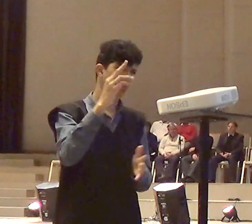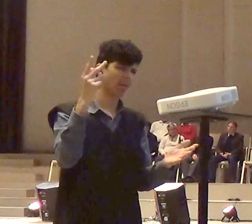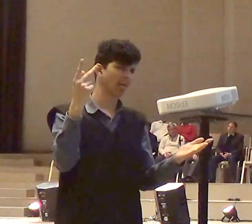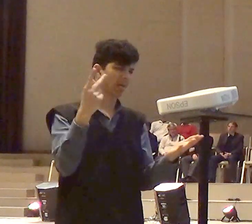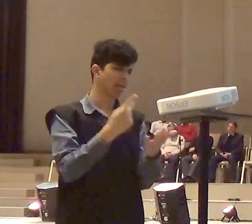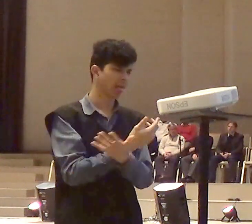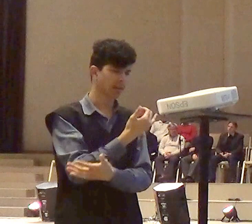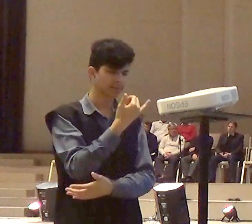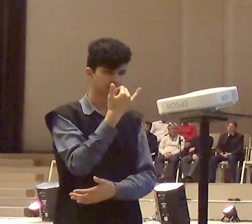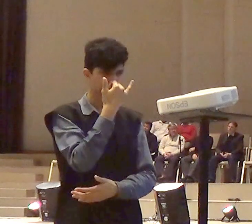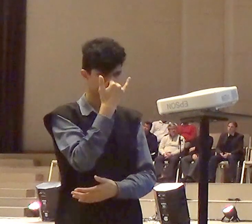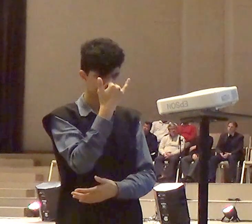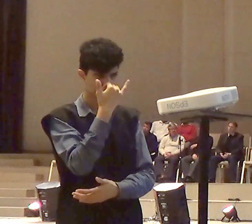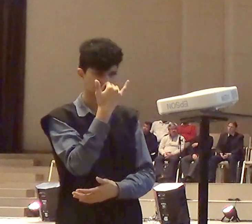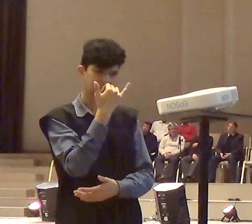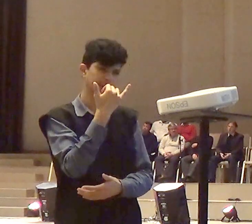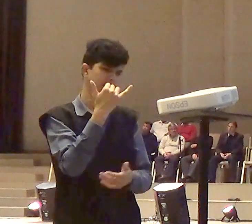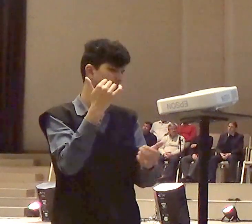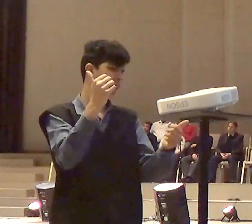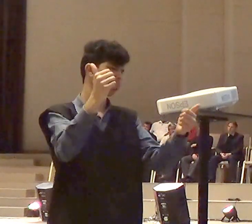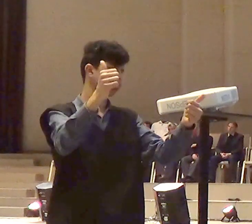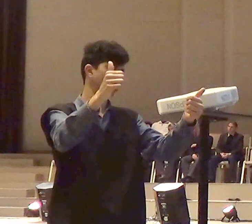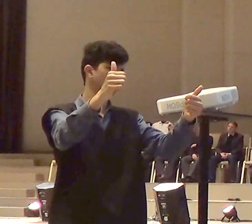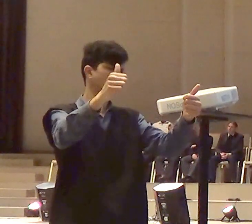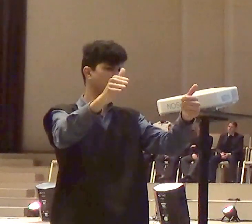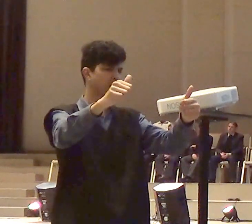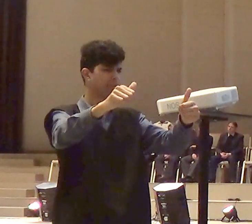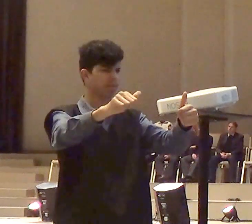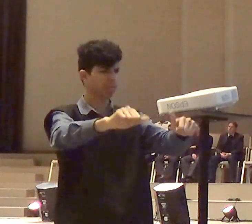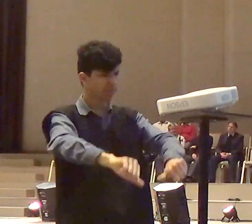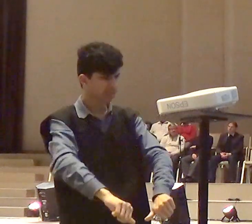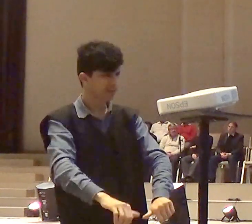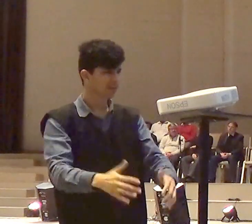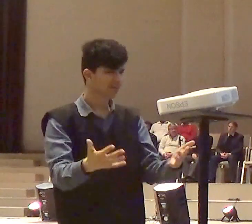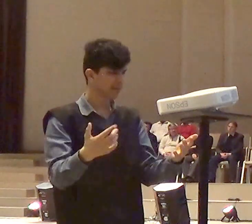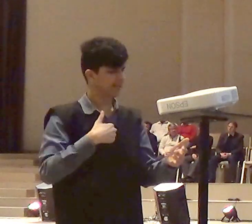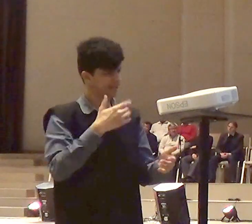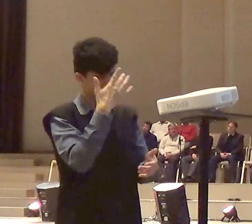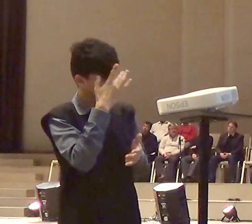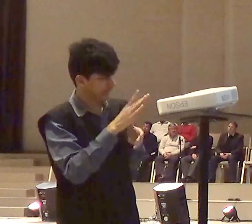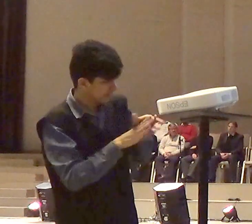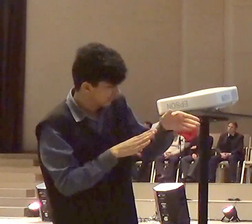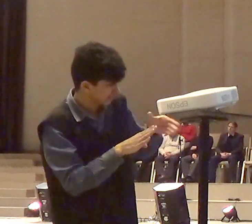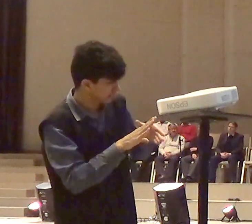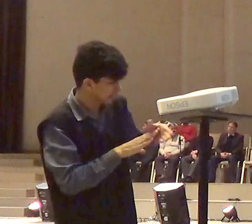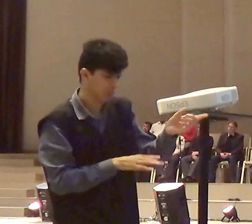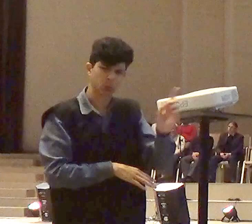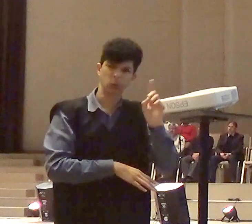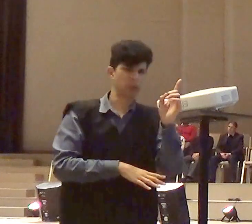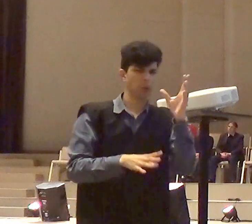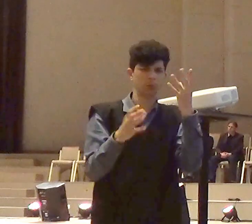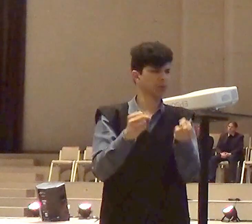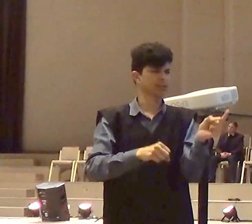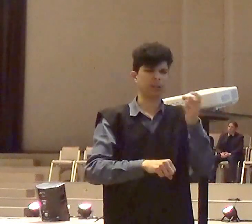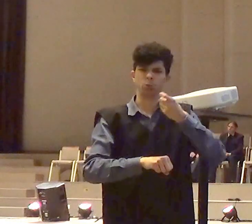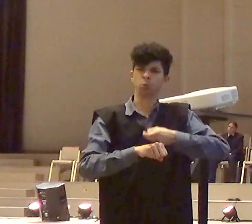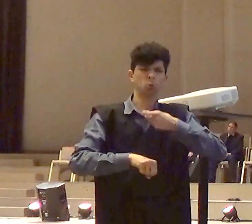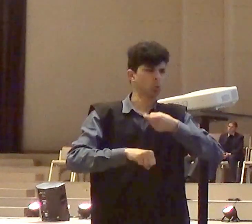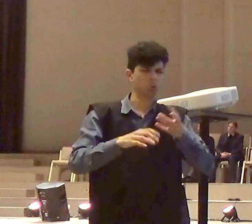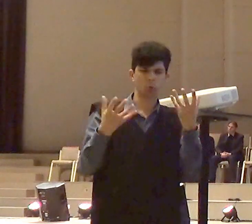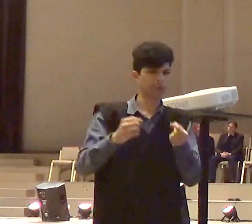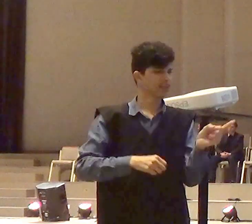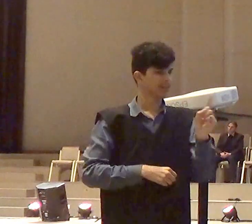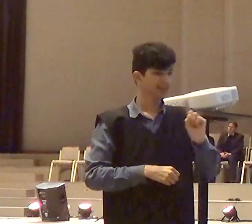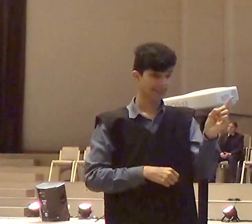vai se machucar vai se machucar vai se machucar e o pior que não acredita que ele mesmo tá se machucando final dessa história eu vou falar sobre isso